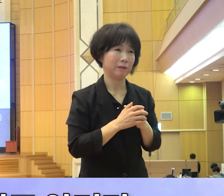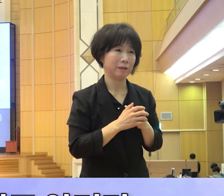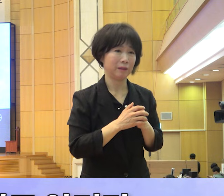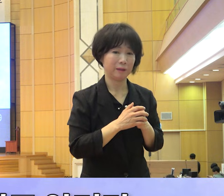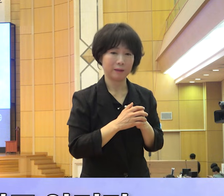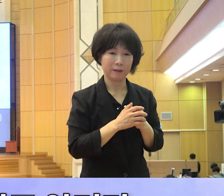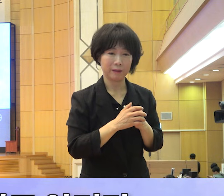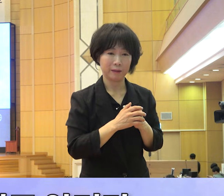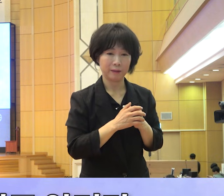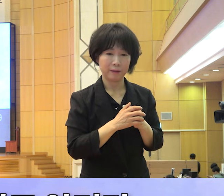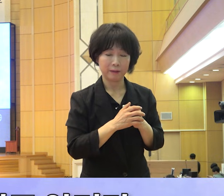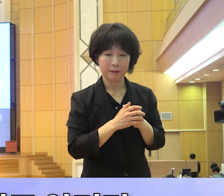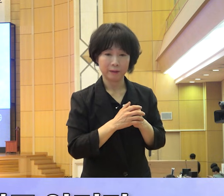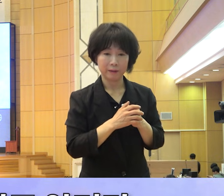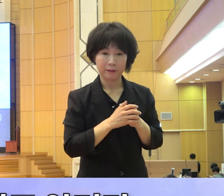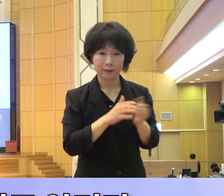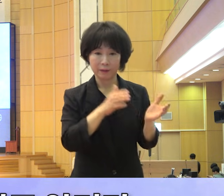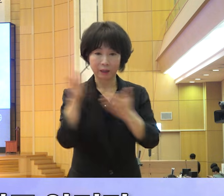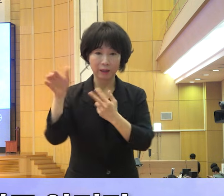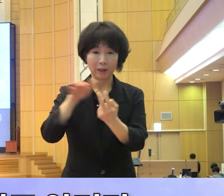요한복음 14장 7절로 가볼까요?